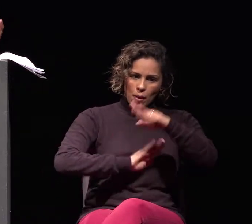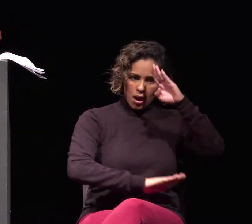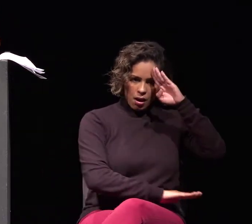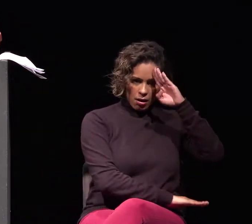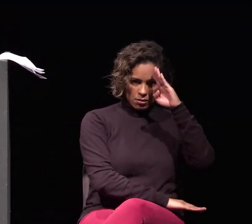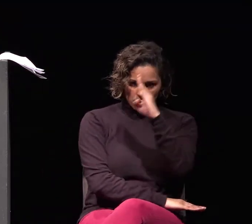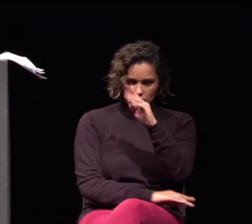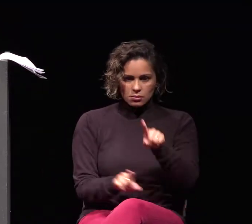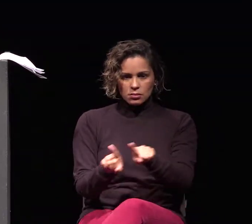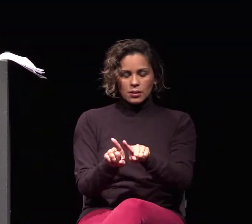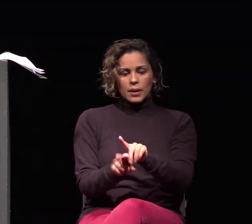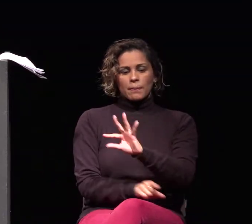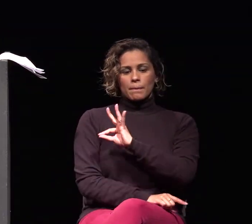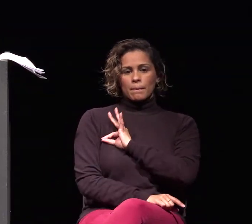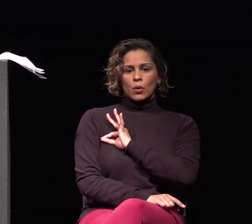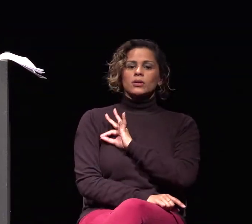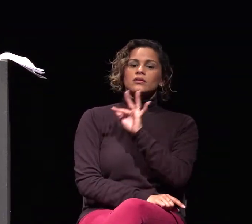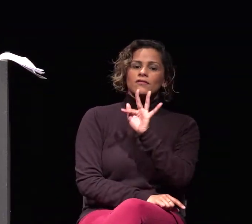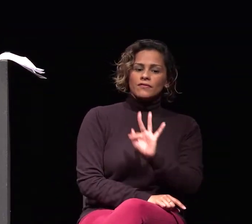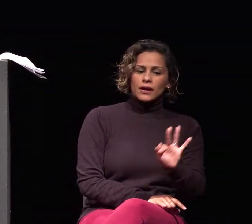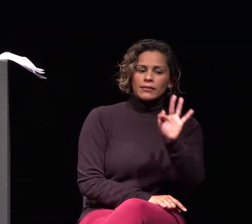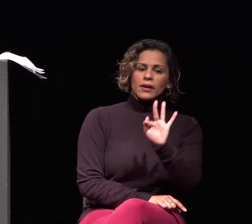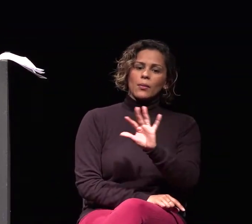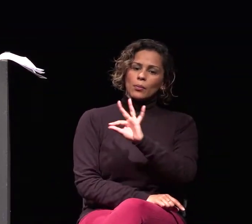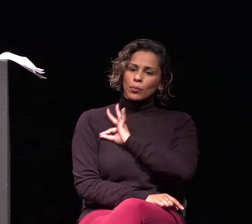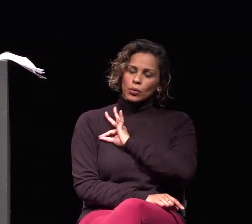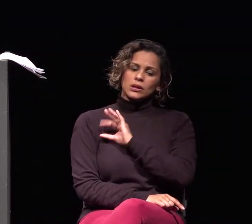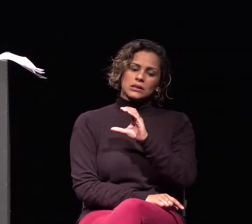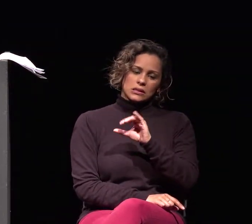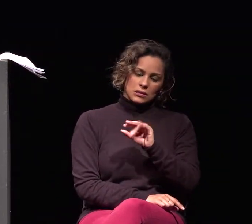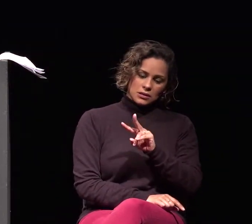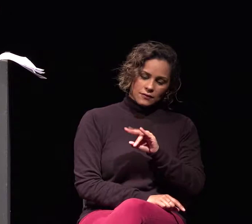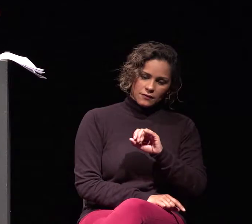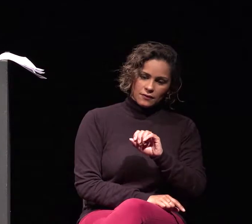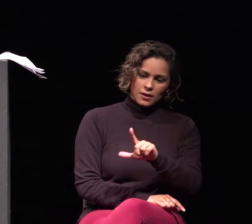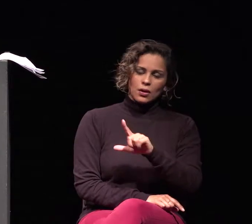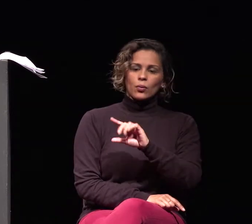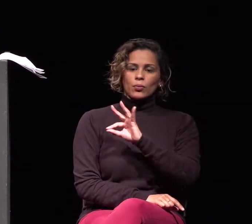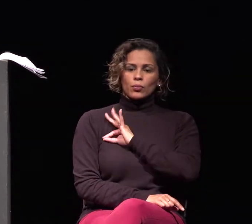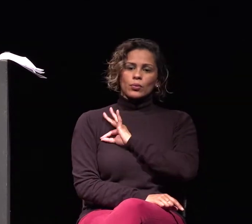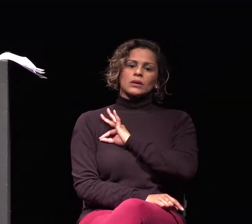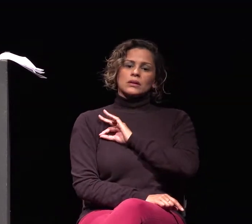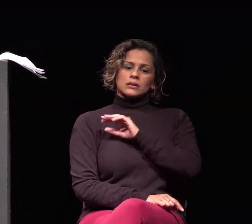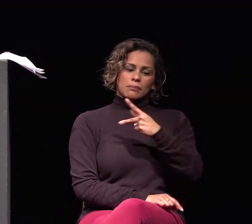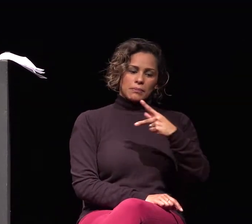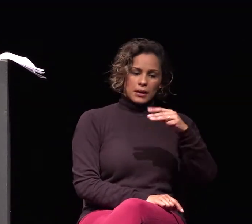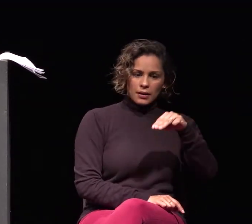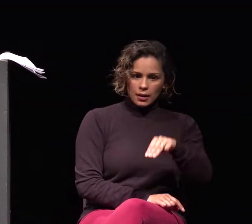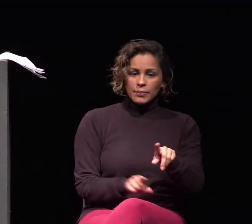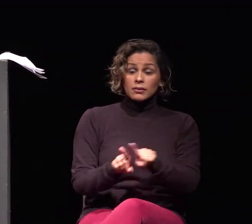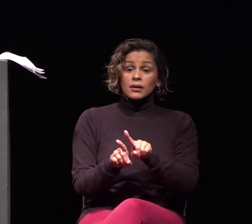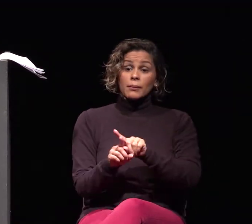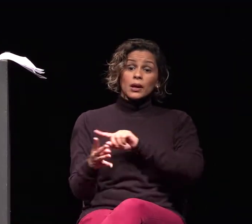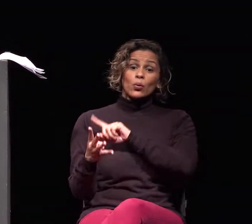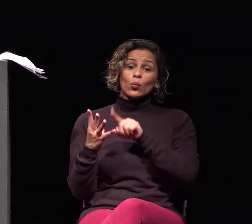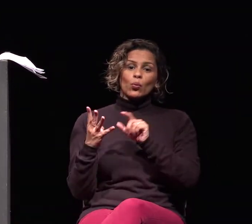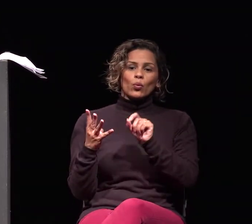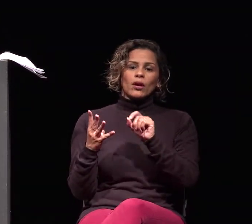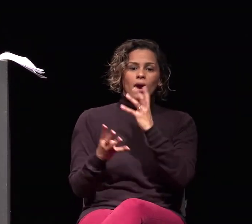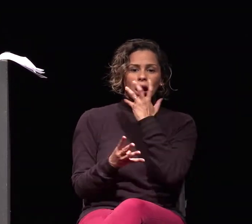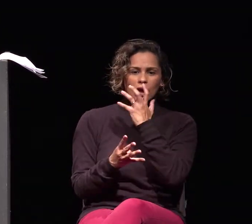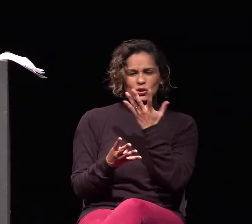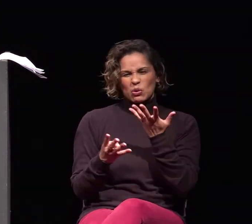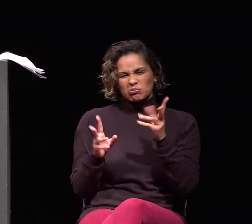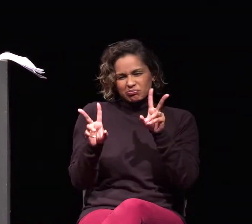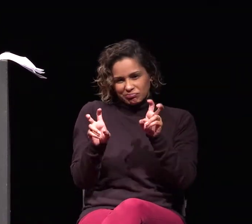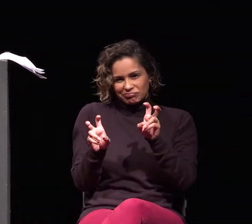tem a Polícia Federal, a Polícia Civil, a Polícia Militar, e tem os chamados cachorros, que são informantes. E